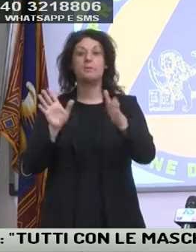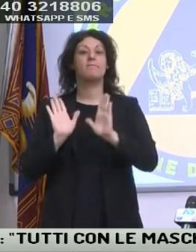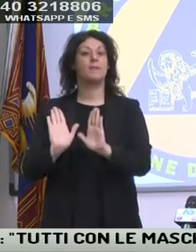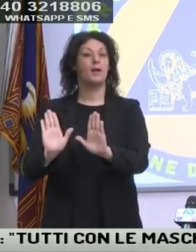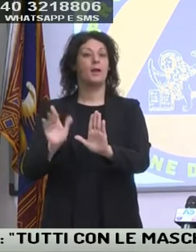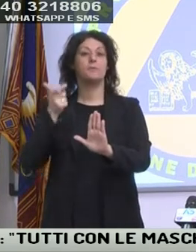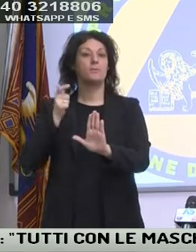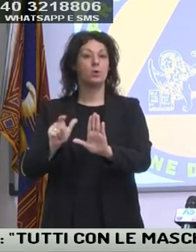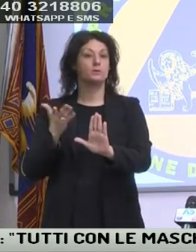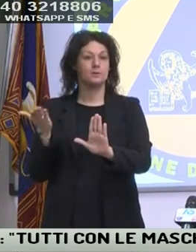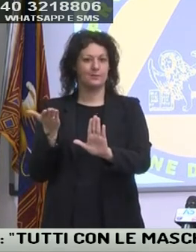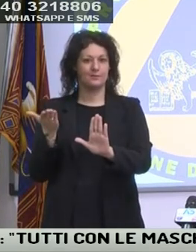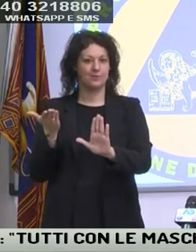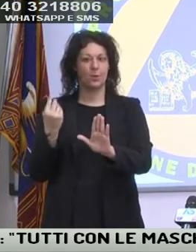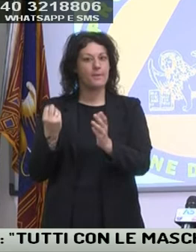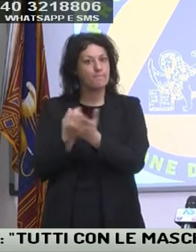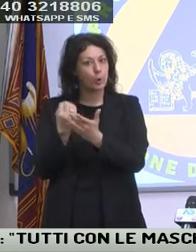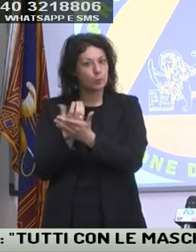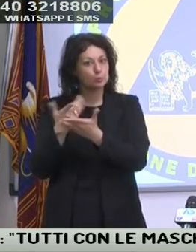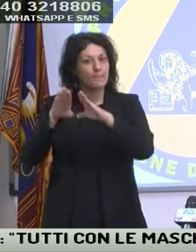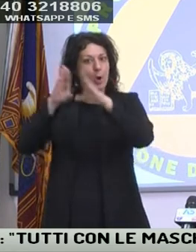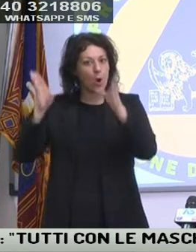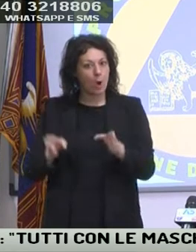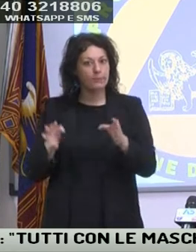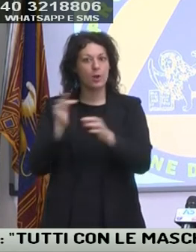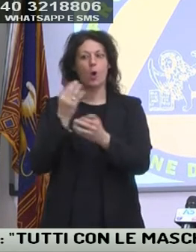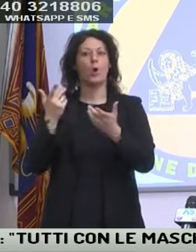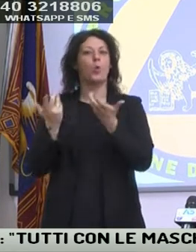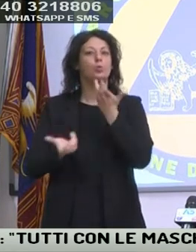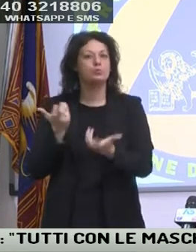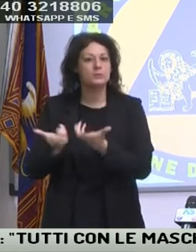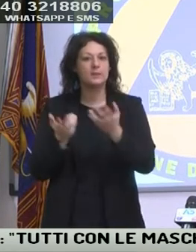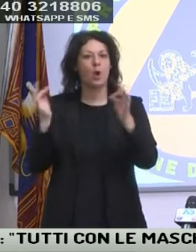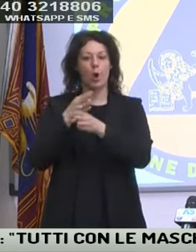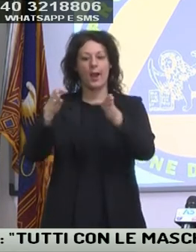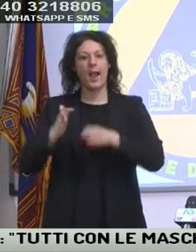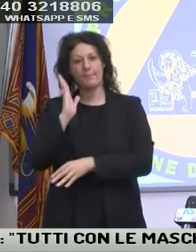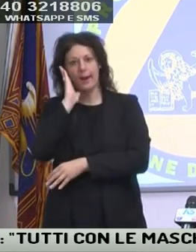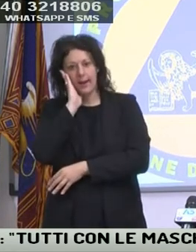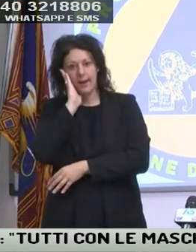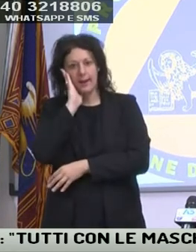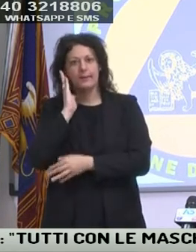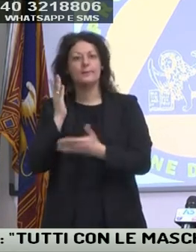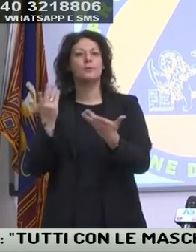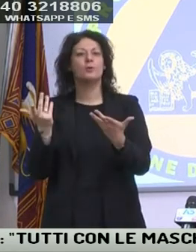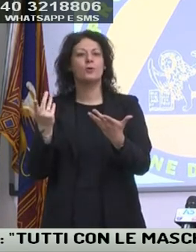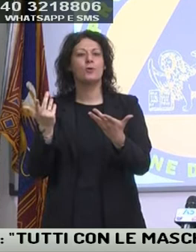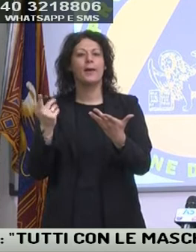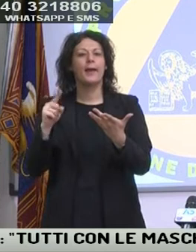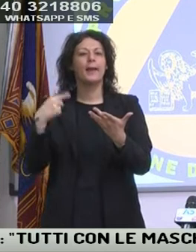fare magazzini e riempirci di cucine piuttosto che di camere da letto o quant'altro quando sappiamo che i nostri clienti vengono